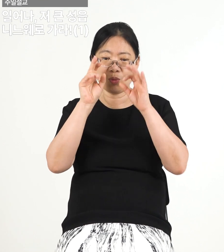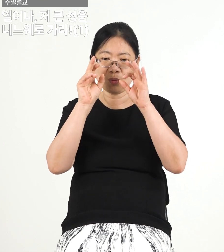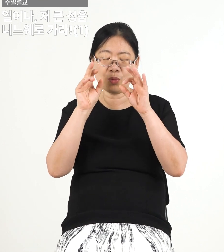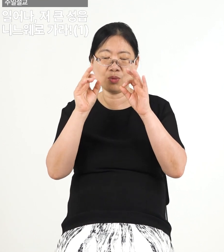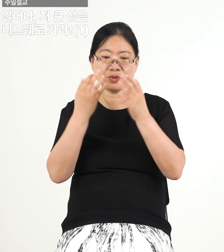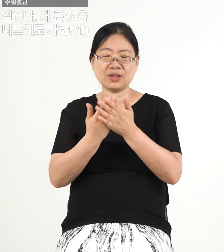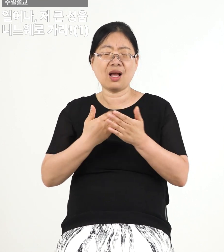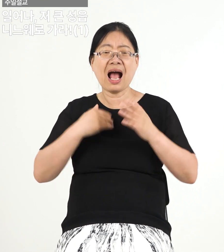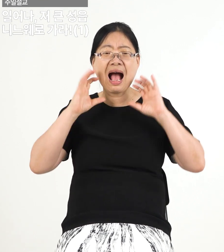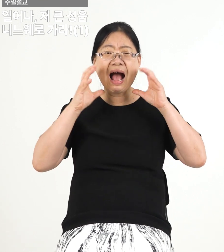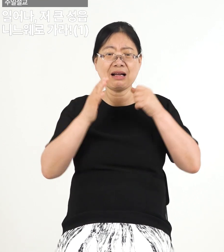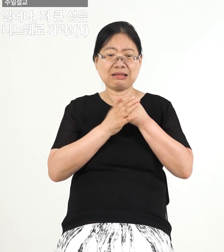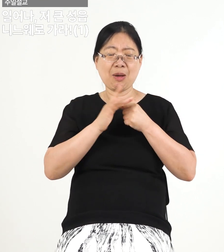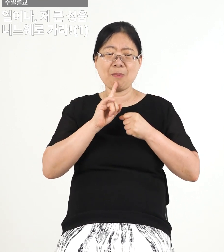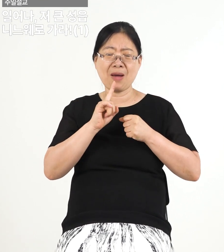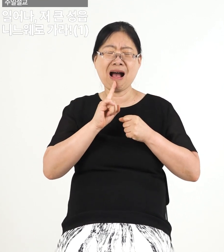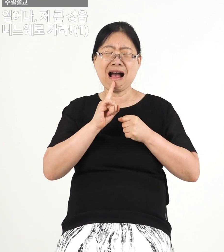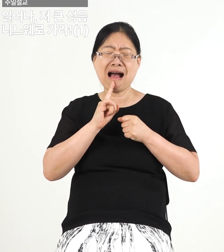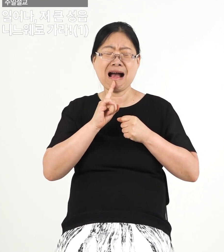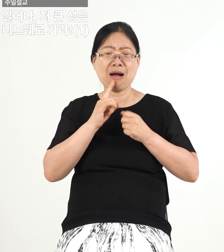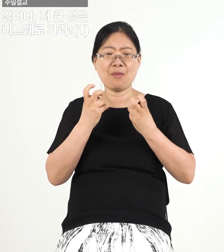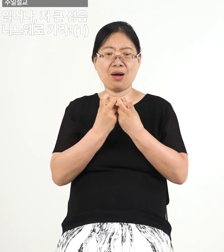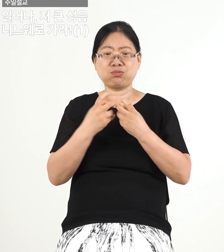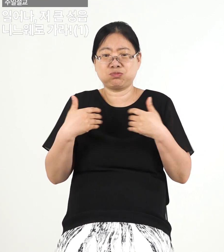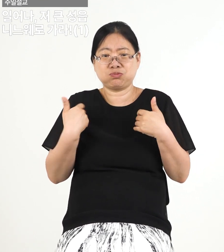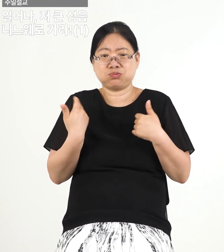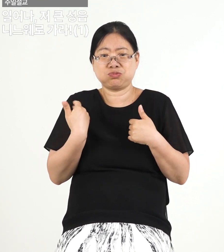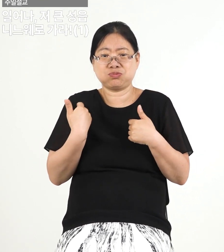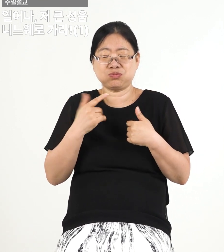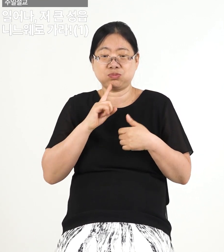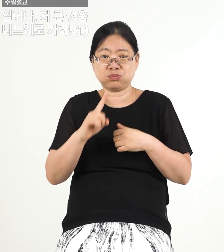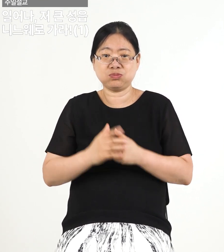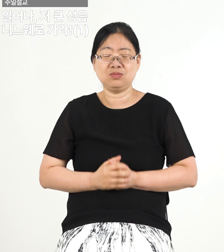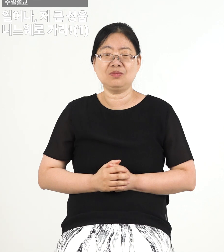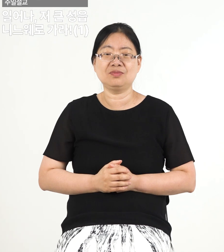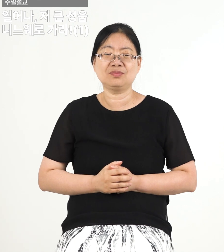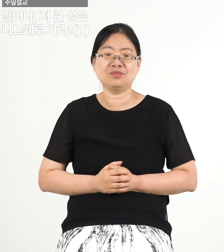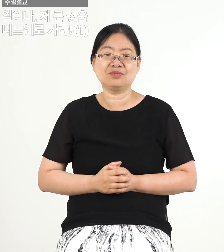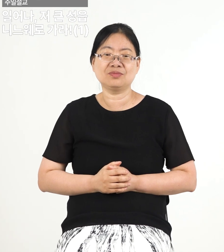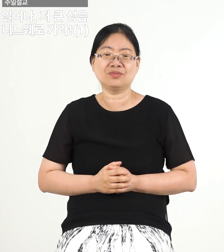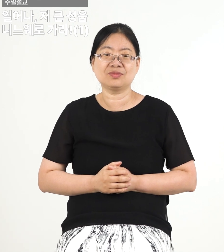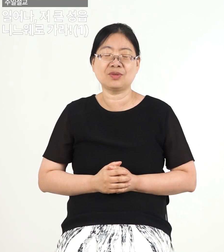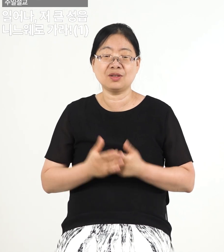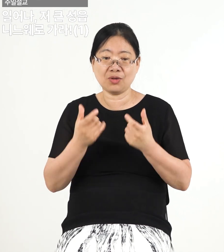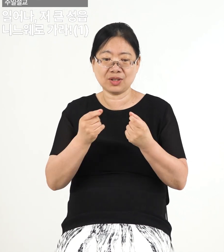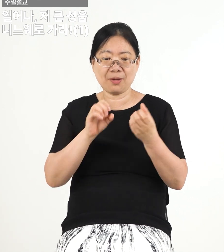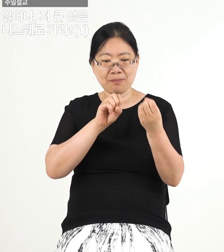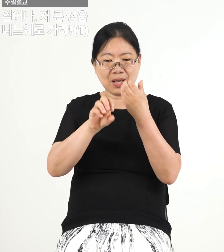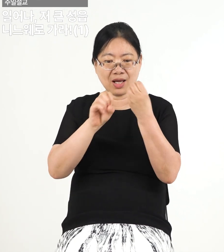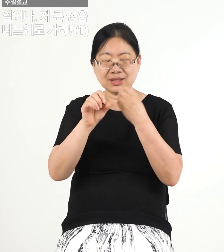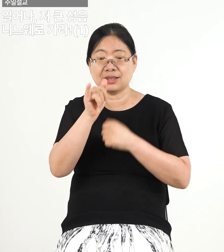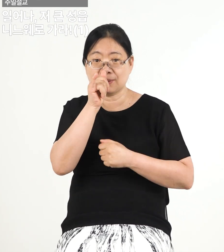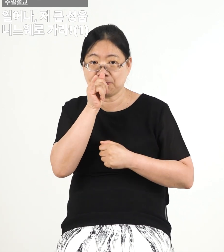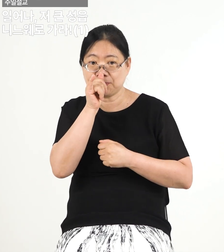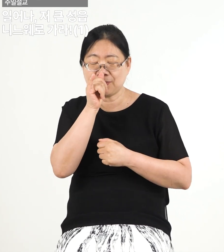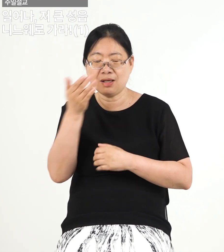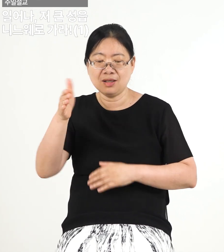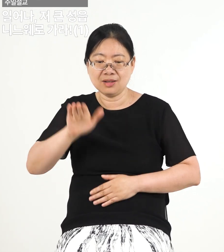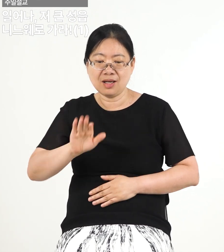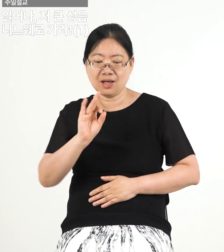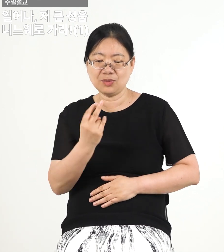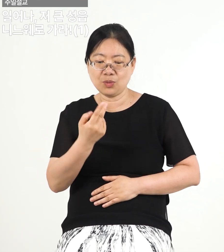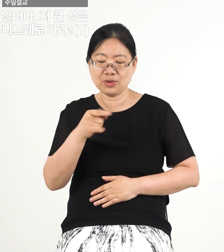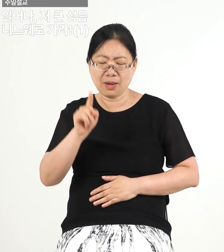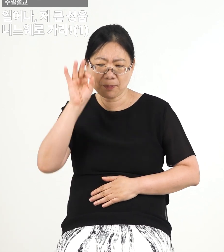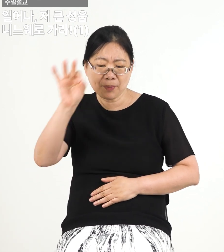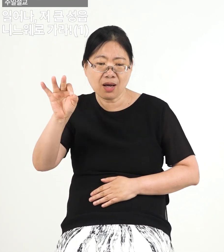아이라 말할 줄을 알지 못하나이다 하니 반응이 있었단 말이에요. 그런데 이